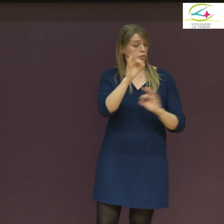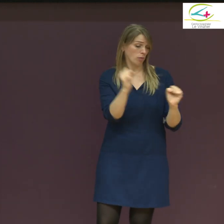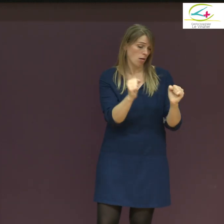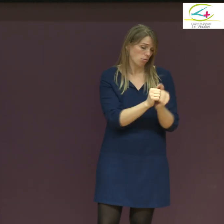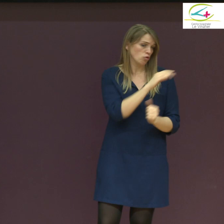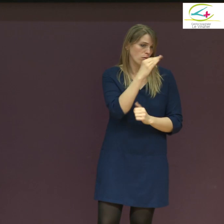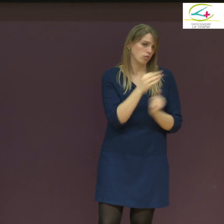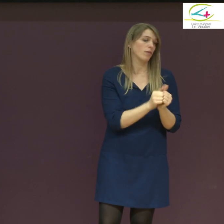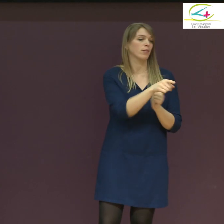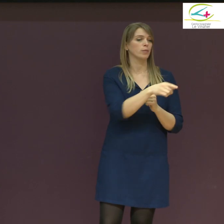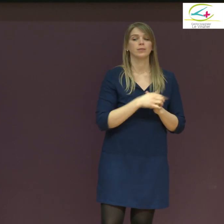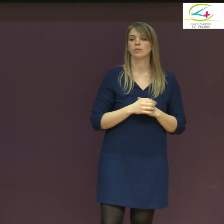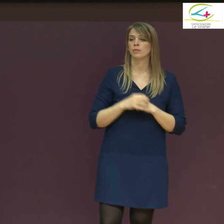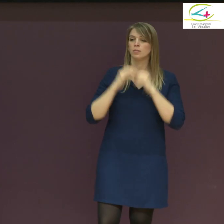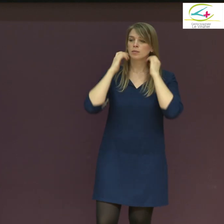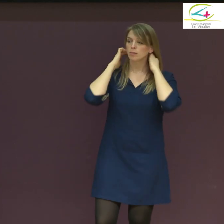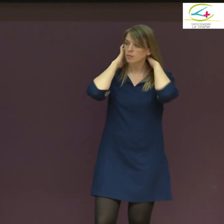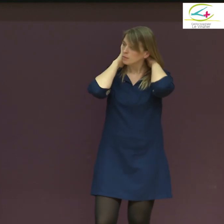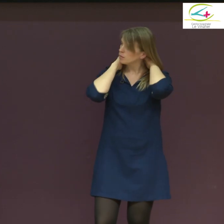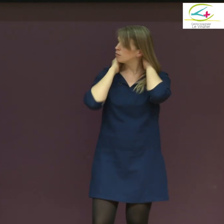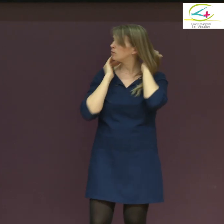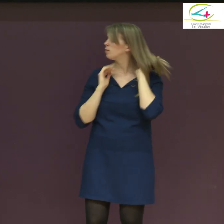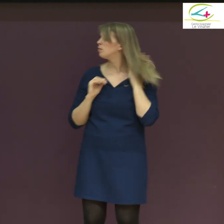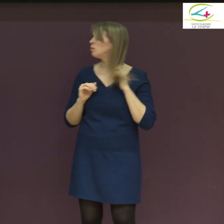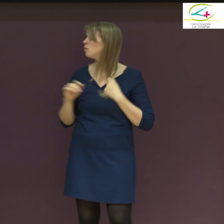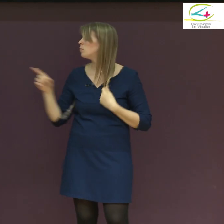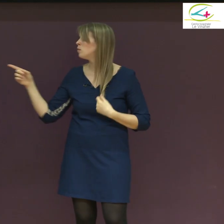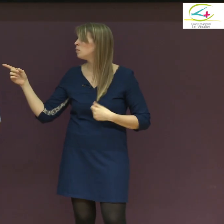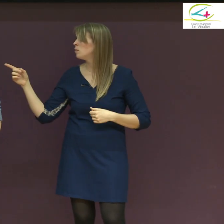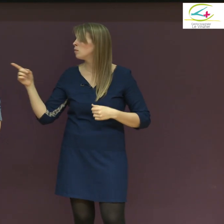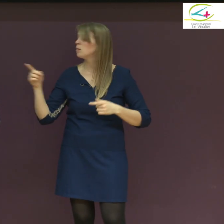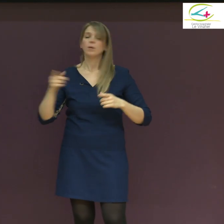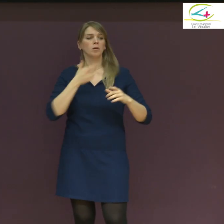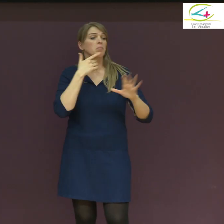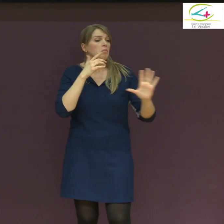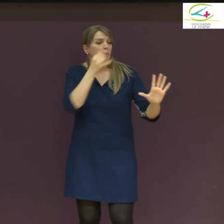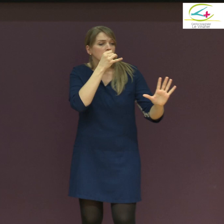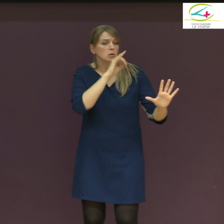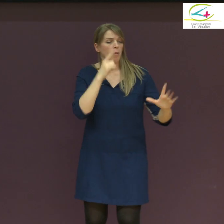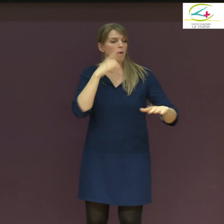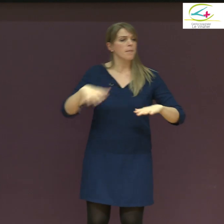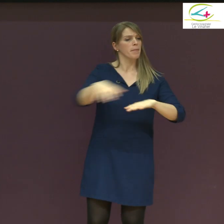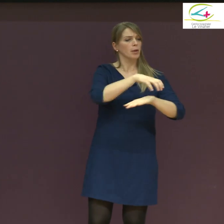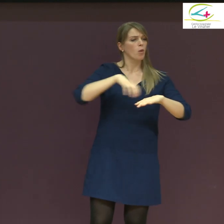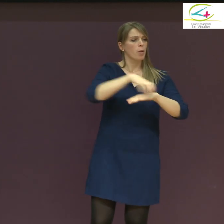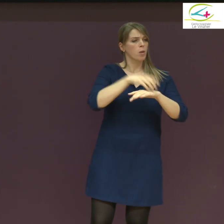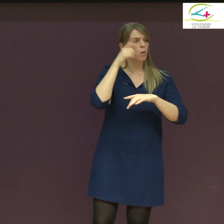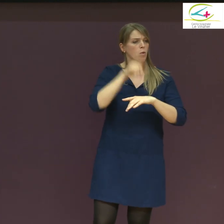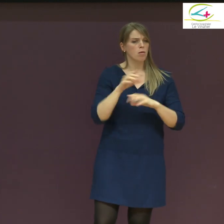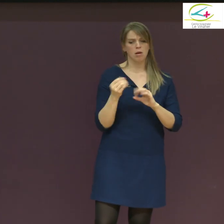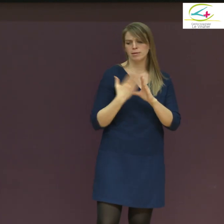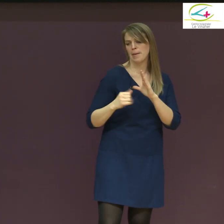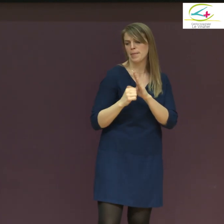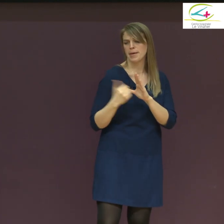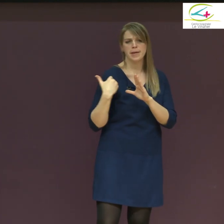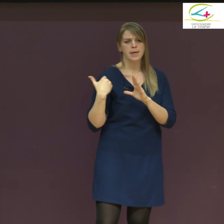je vous rejoins entièrement. Sur le territoire, en fait, si je ne dis pas de bêtises, c'est sur la métropole de Lyon, il y a un CMB, il n'y a pas si longtemps